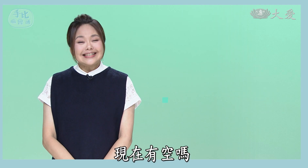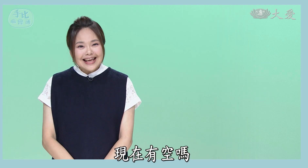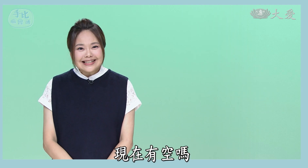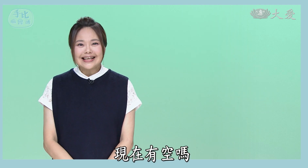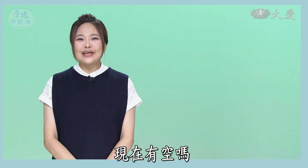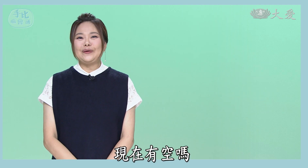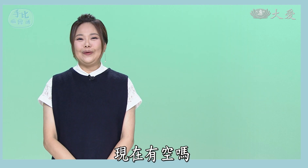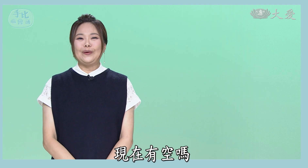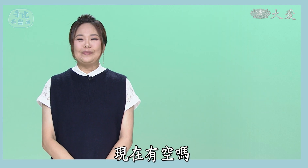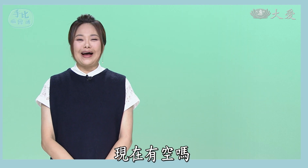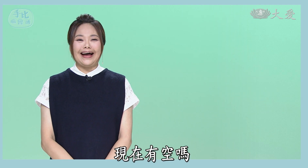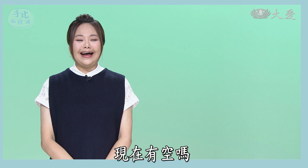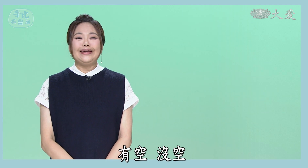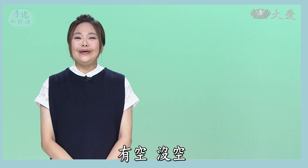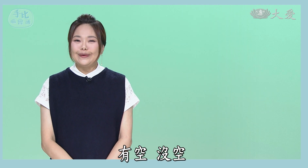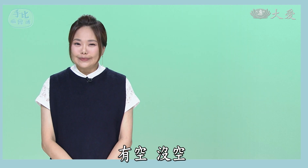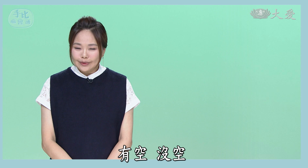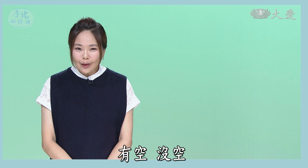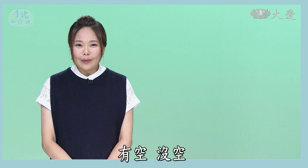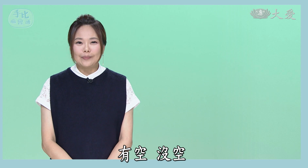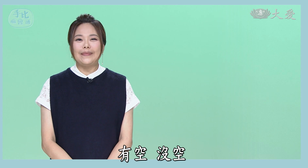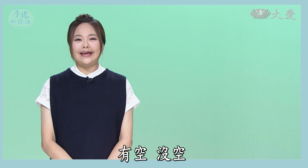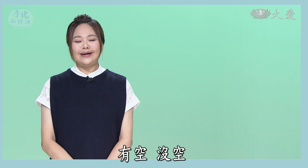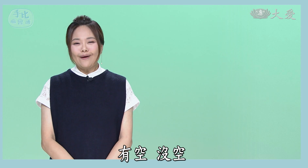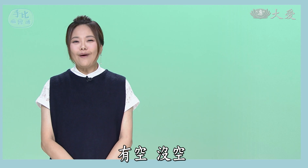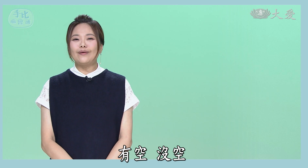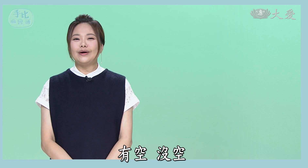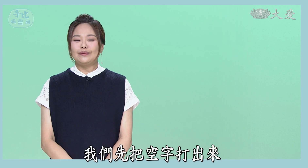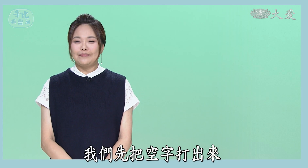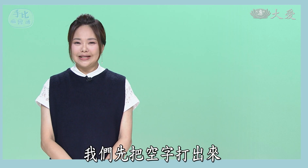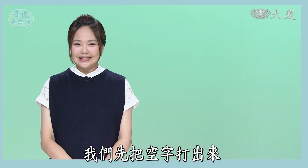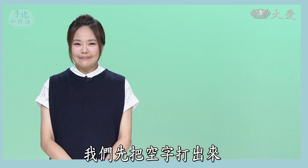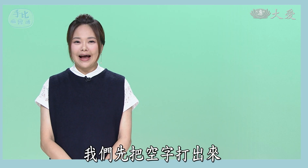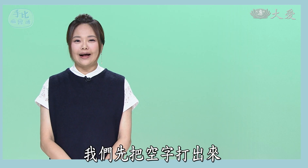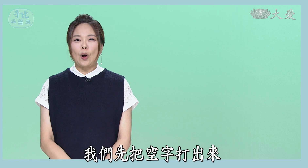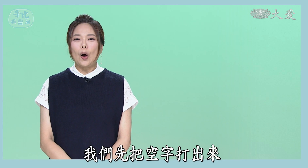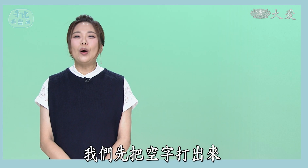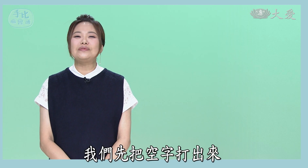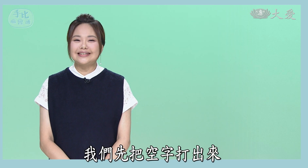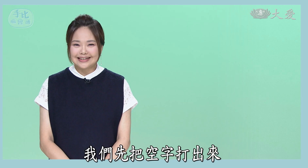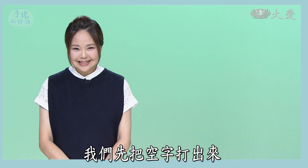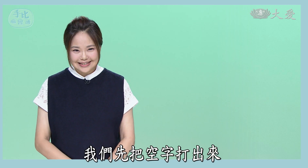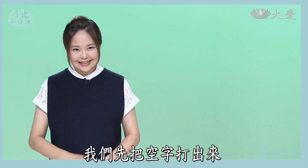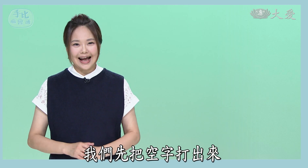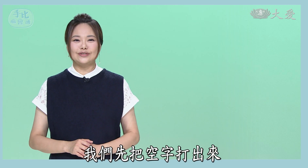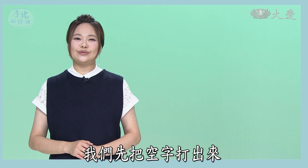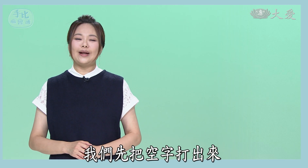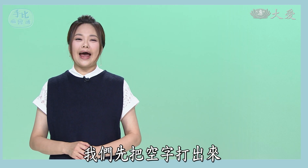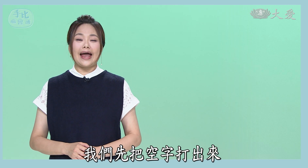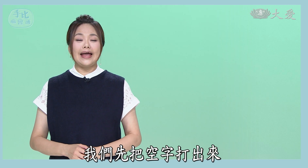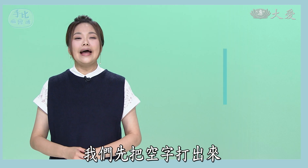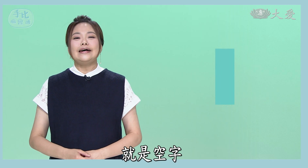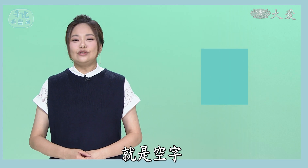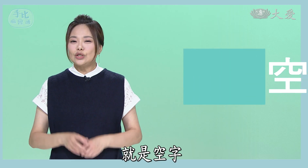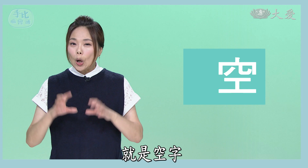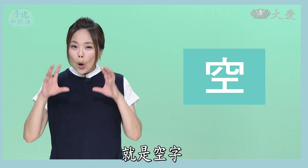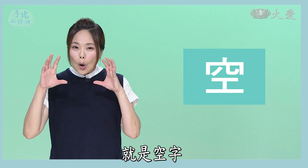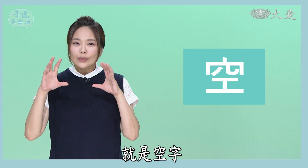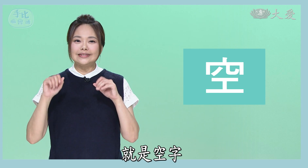现在有空吗？有空没空，我们先把空这个字打出来，就是空这个